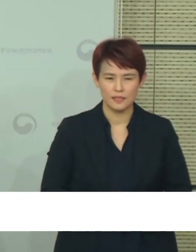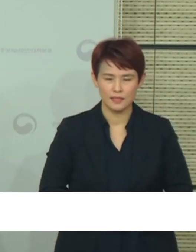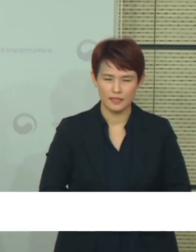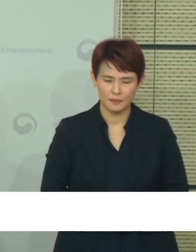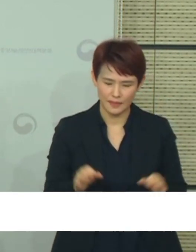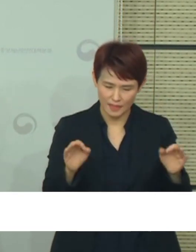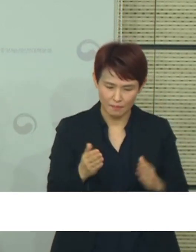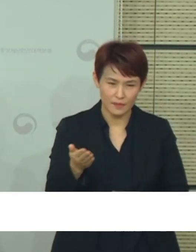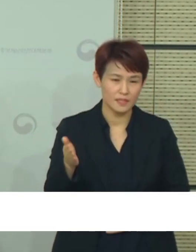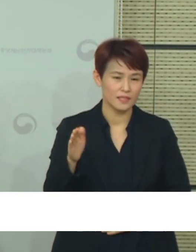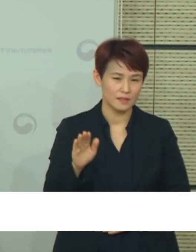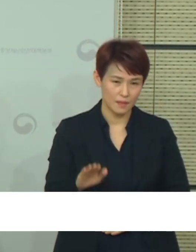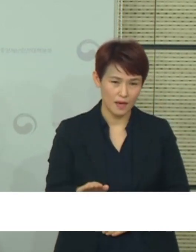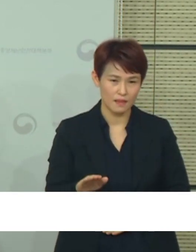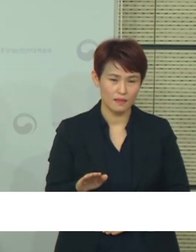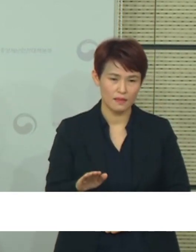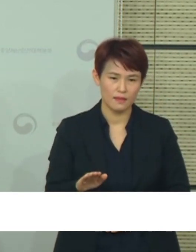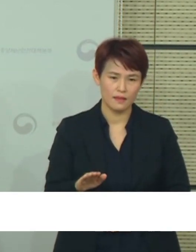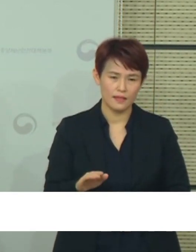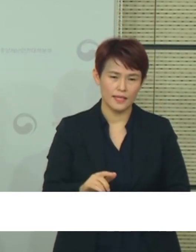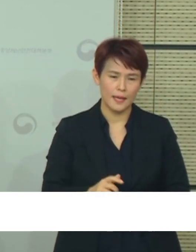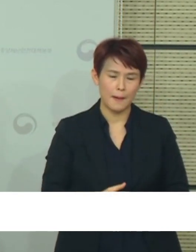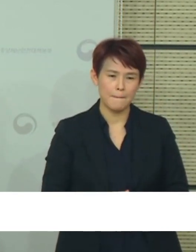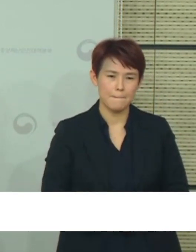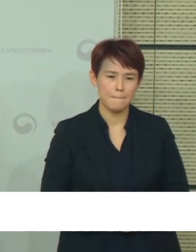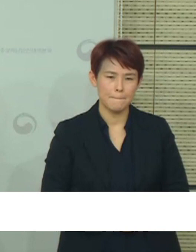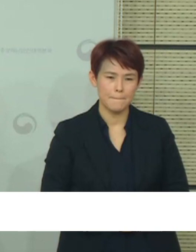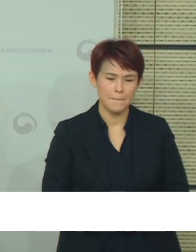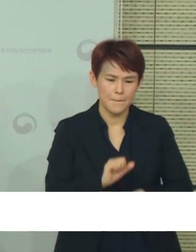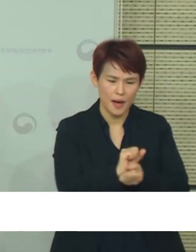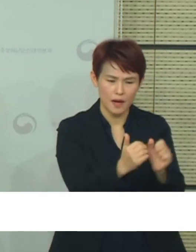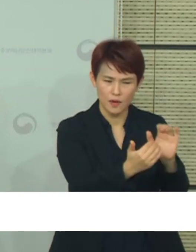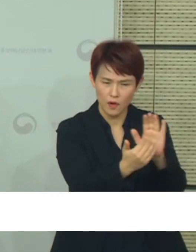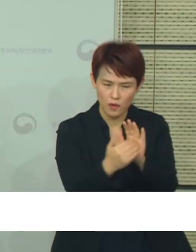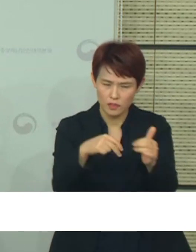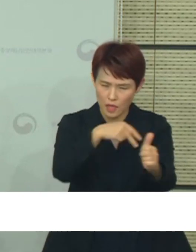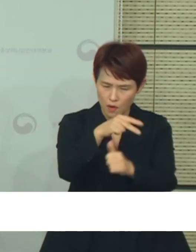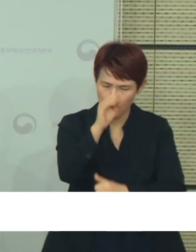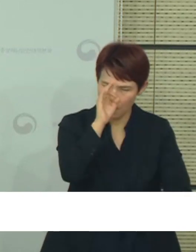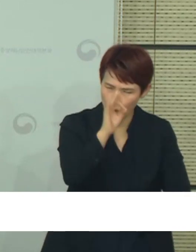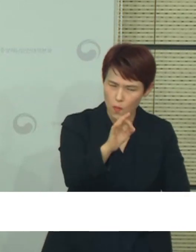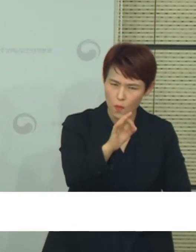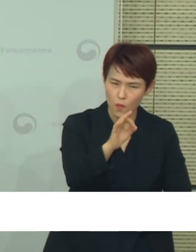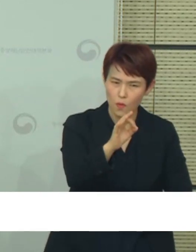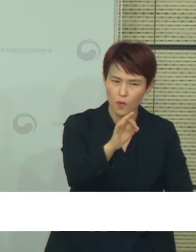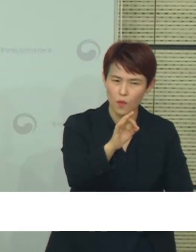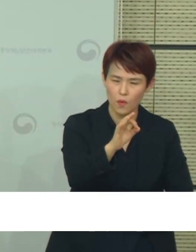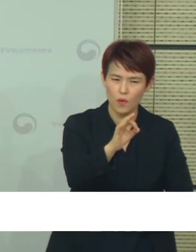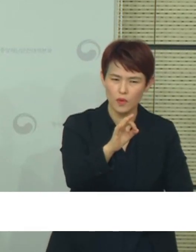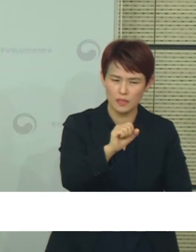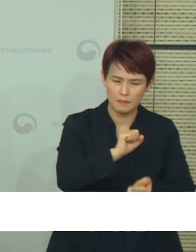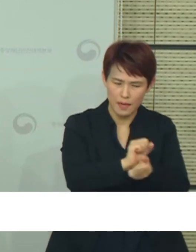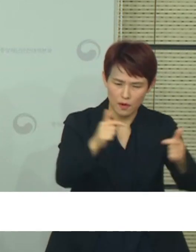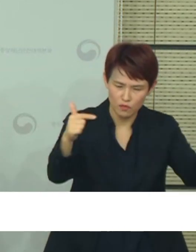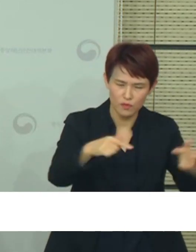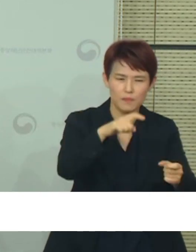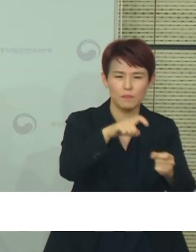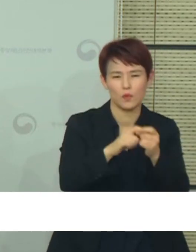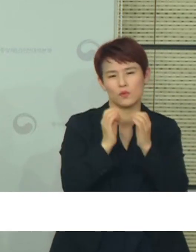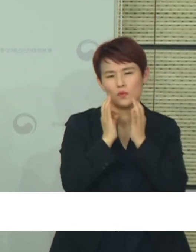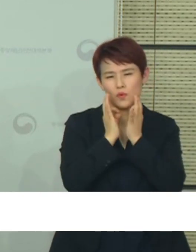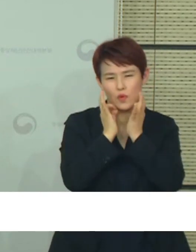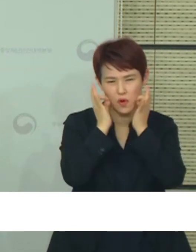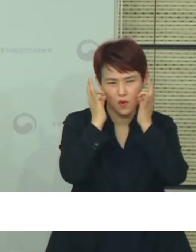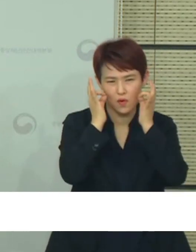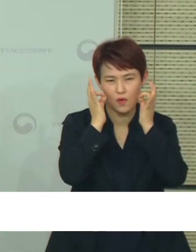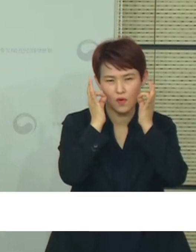단기간이지만 저희가 이 방역의 추세를 경향치를 최대한 줄이기 위한 이러한 노력의